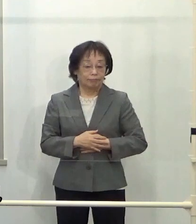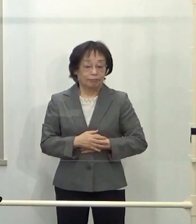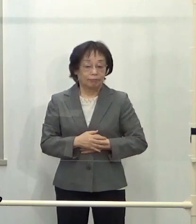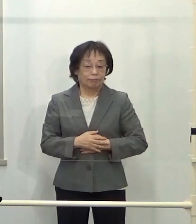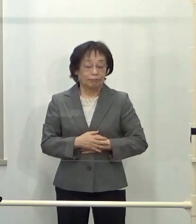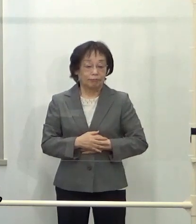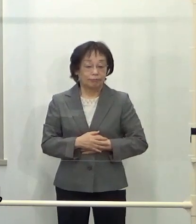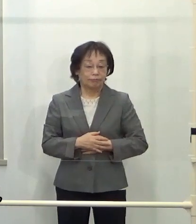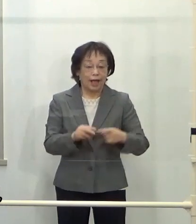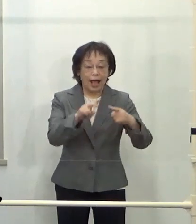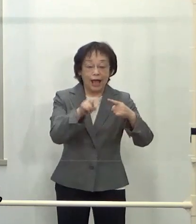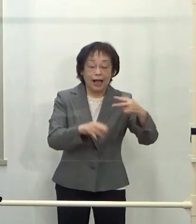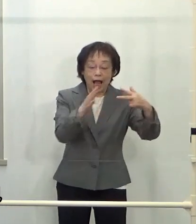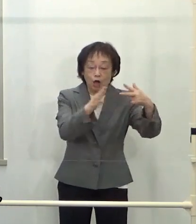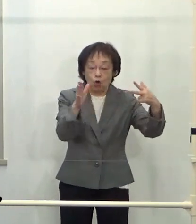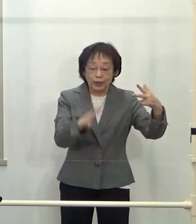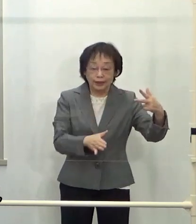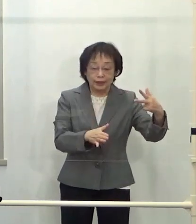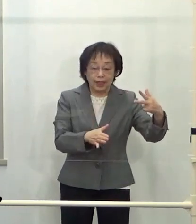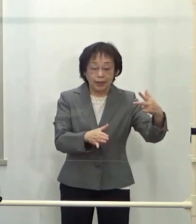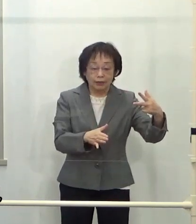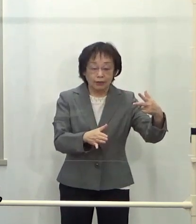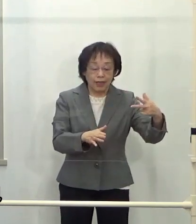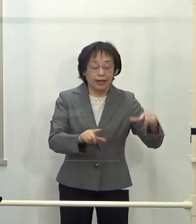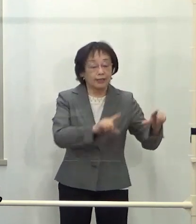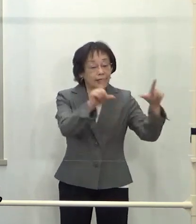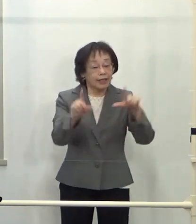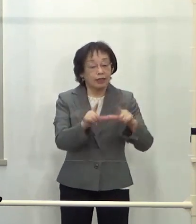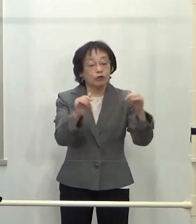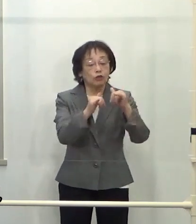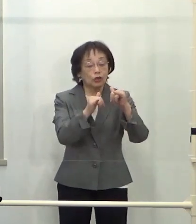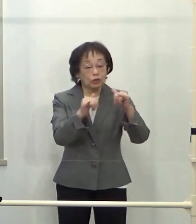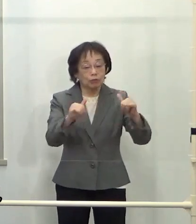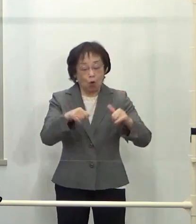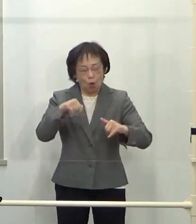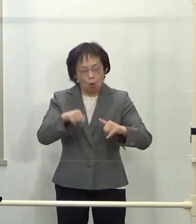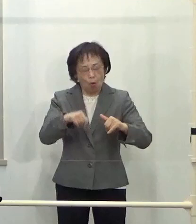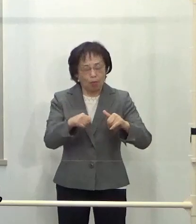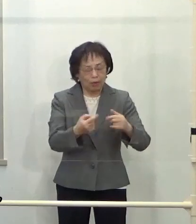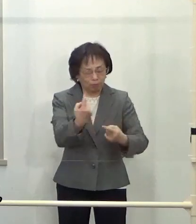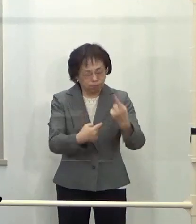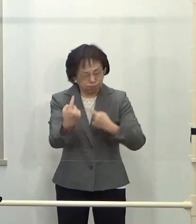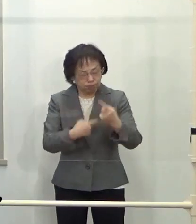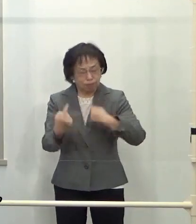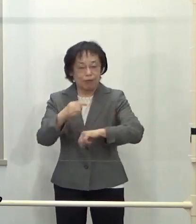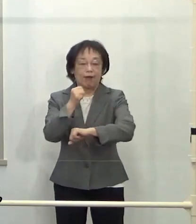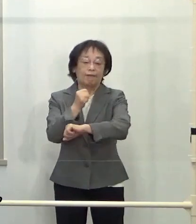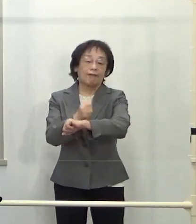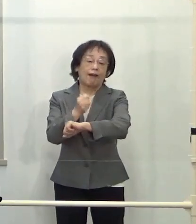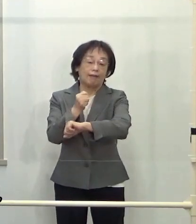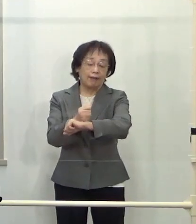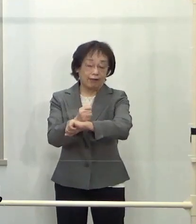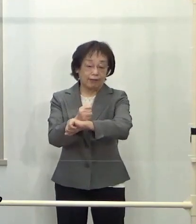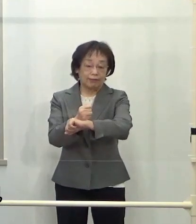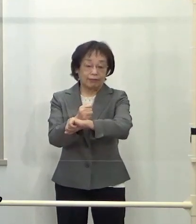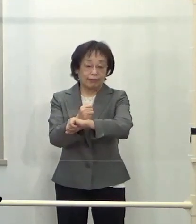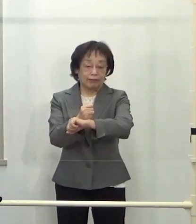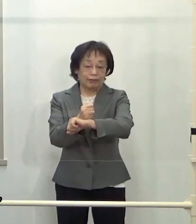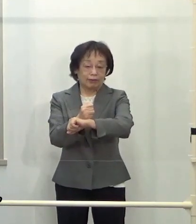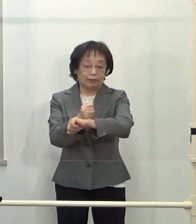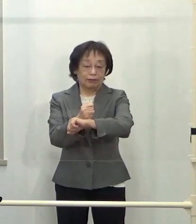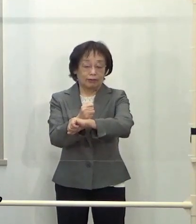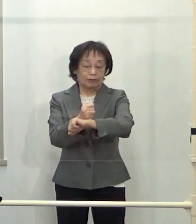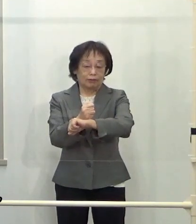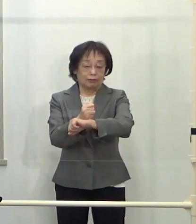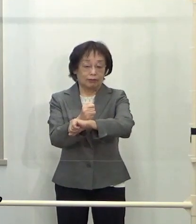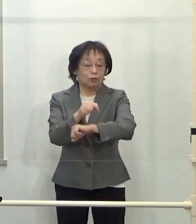施設などに入所されている方に、体感等に来ていただくのも大変でございますし、そこには嘱託員